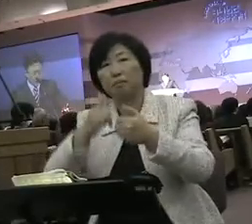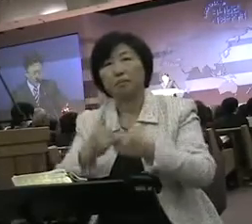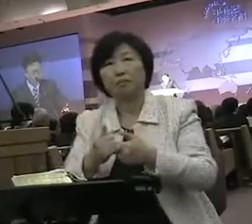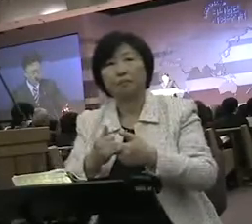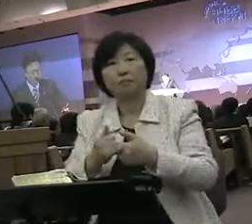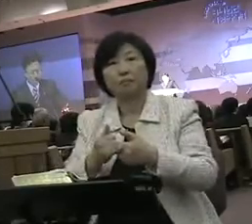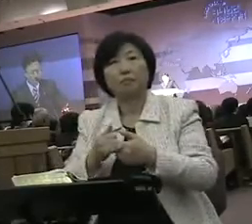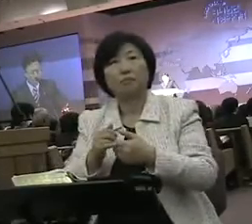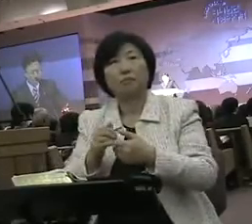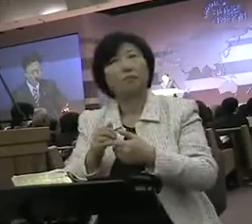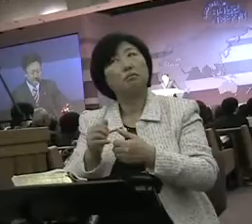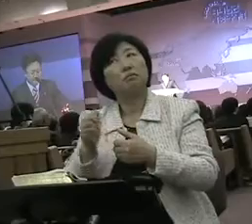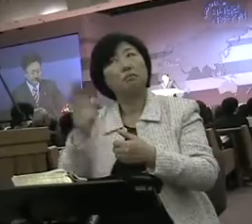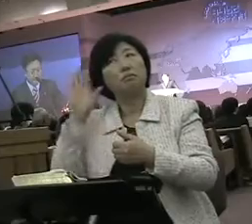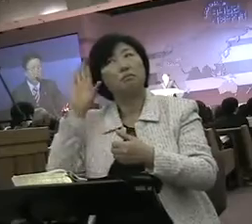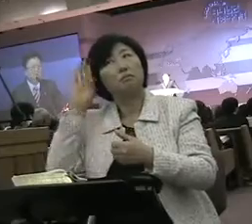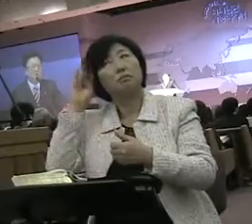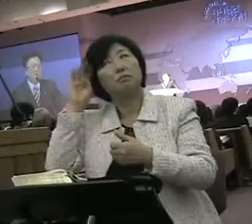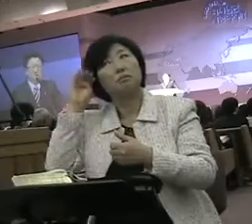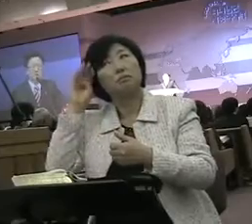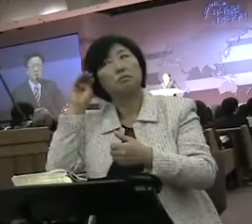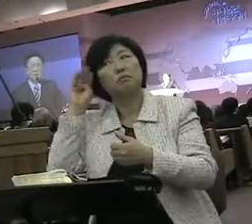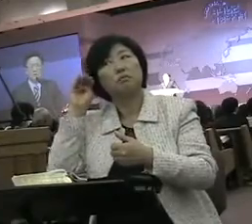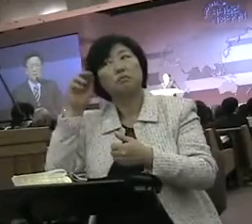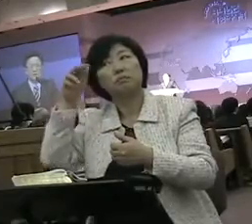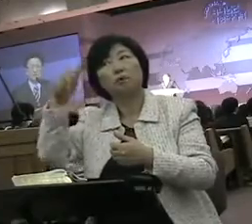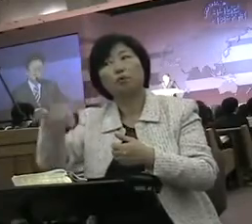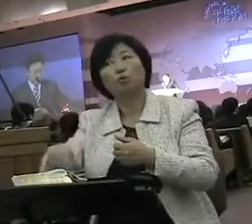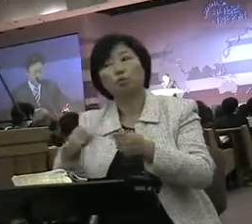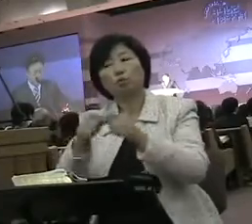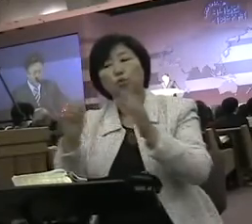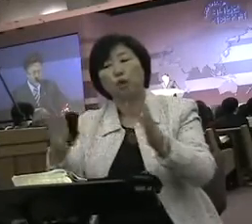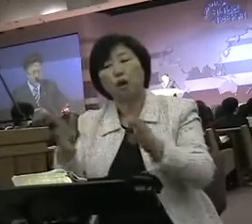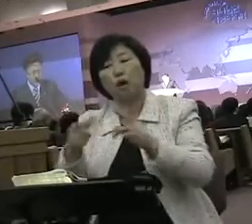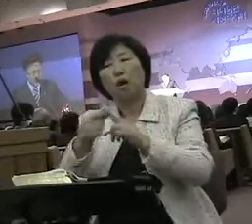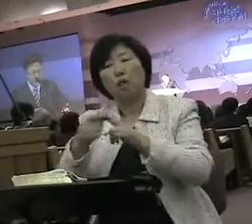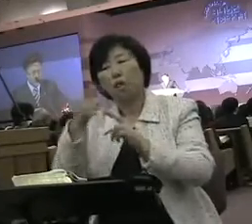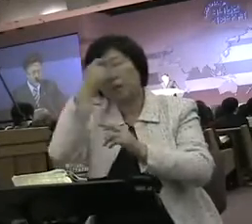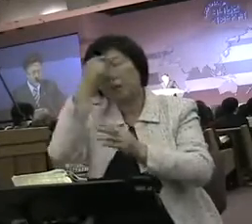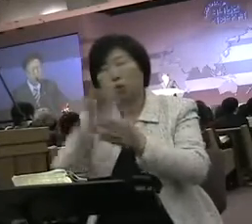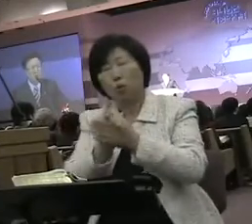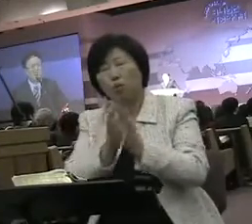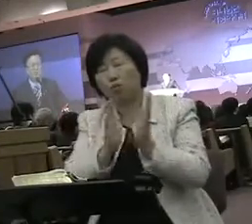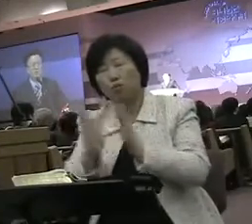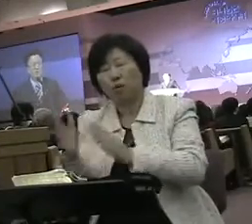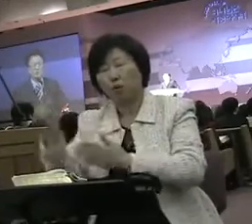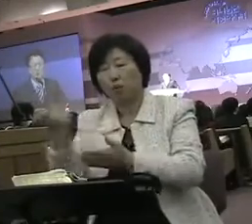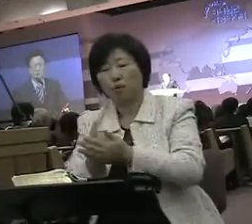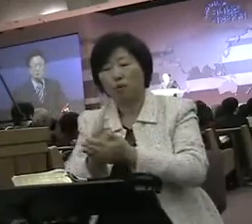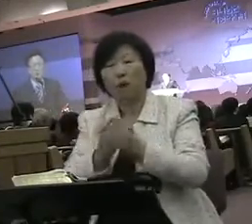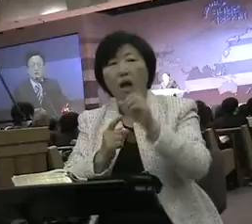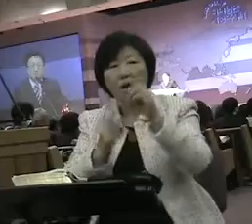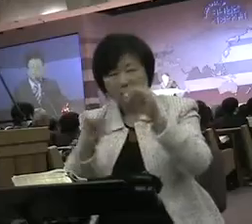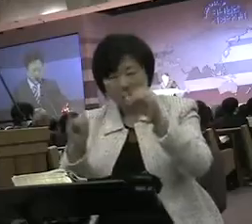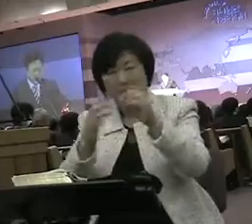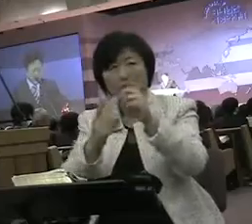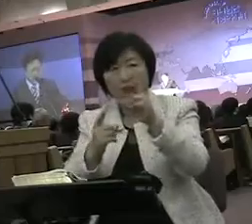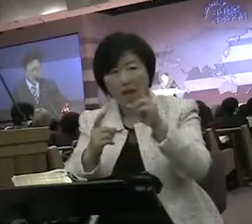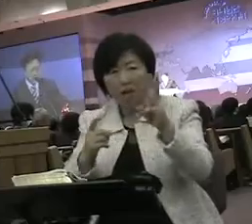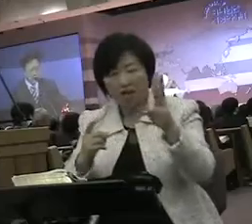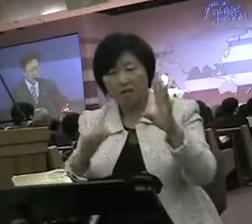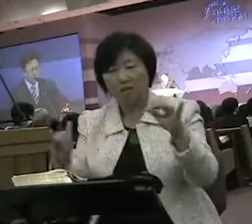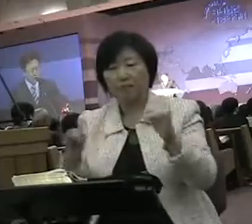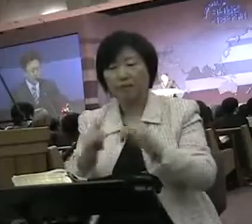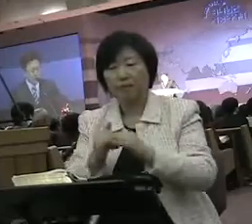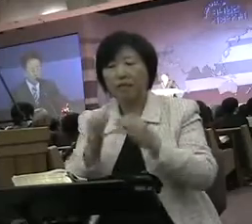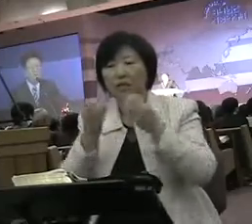제가 몇 주 동안 함께 비전을 나누고 기도로 준비해 왔습니다. 한 분 한 분이 모두 새로운 역사의